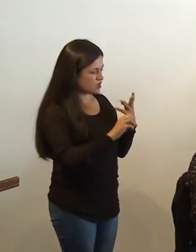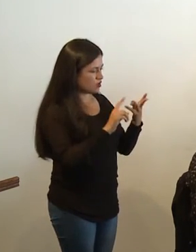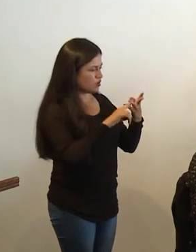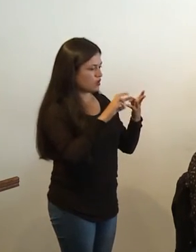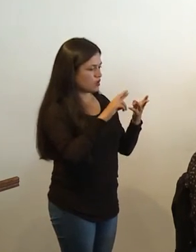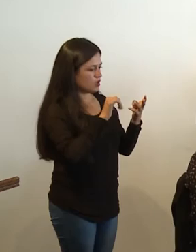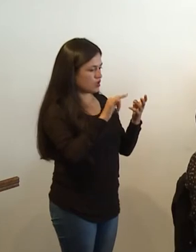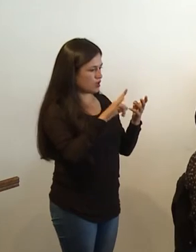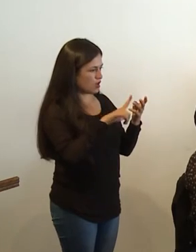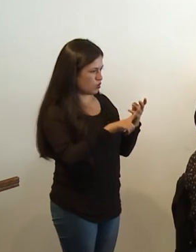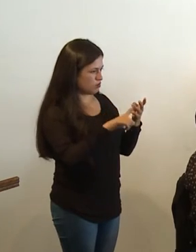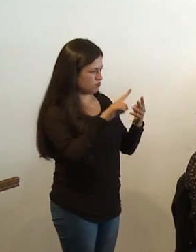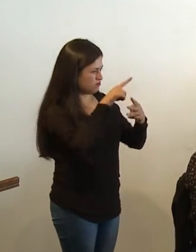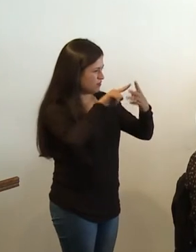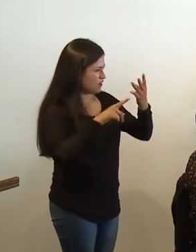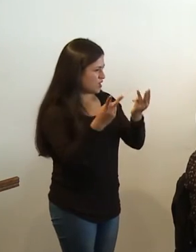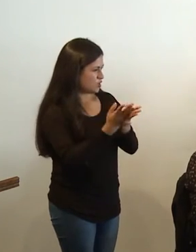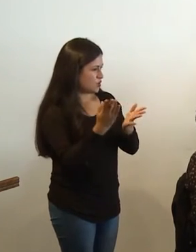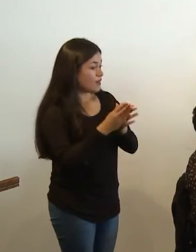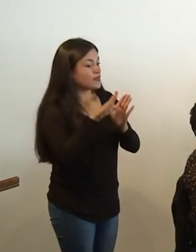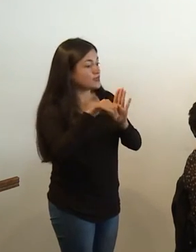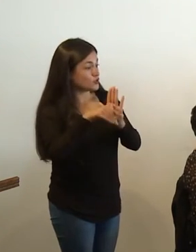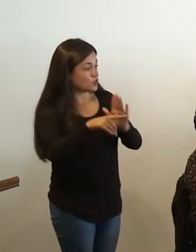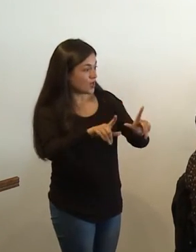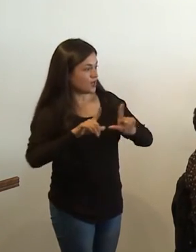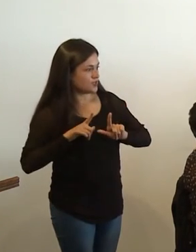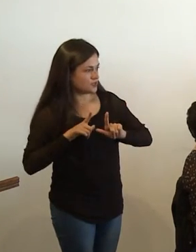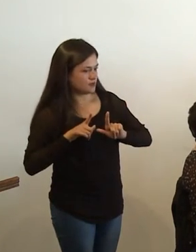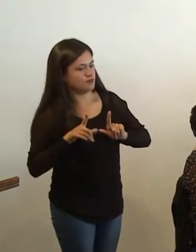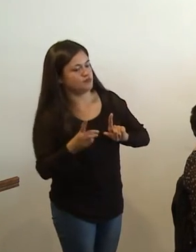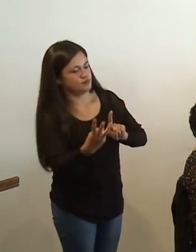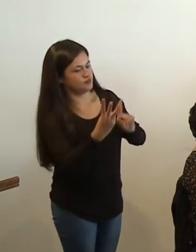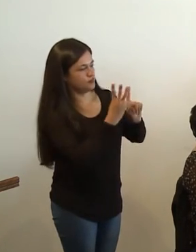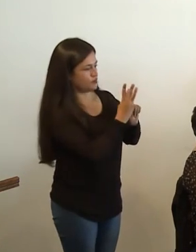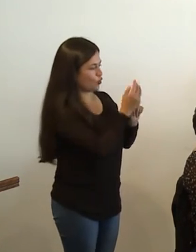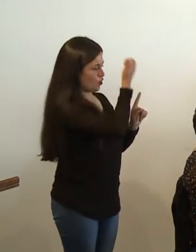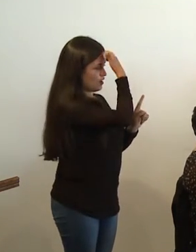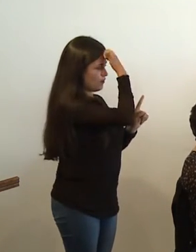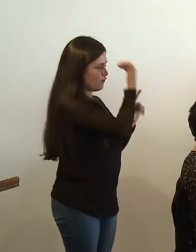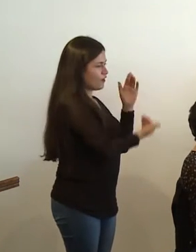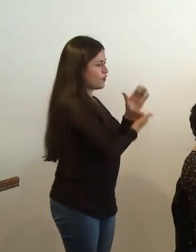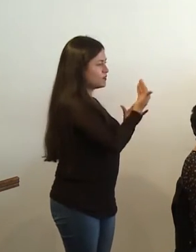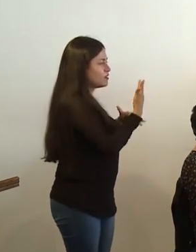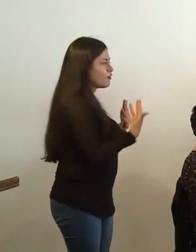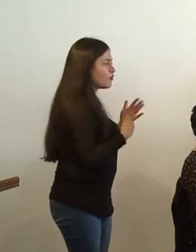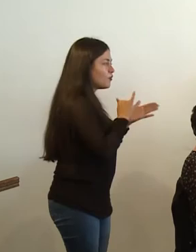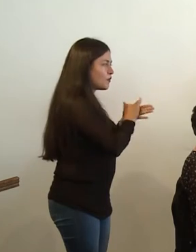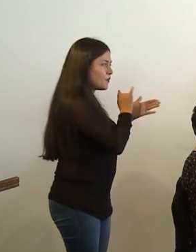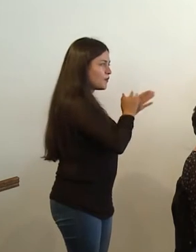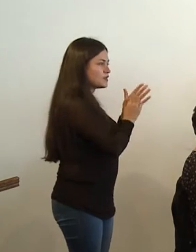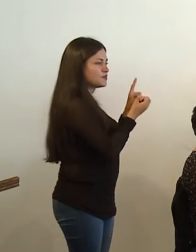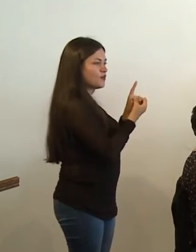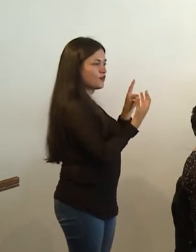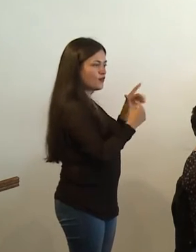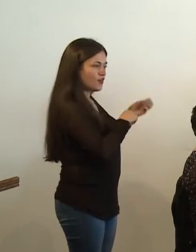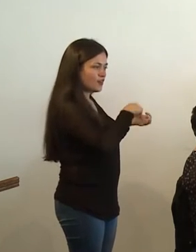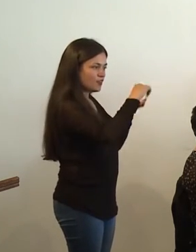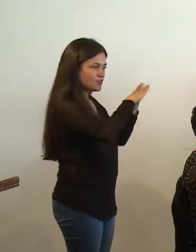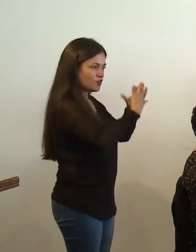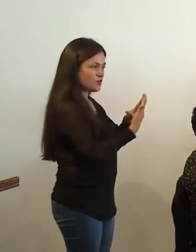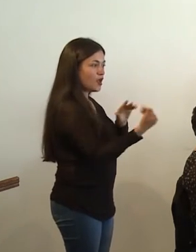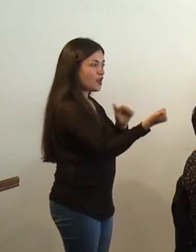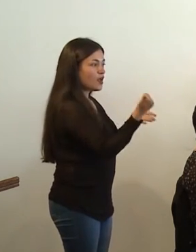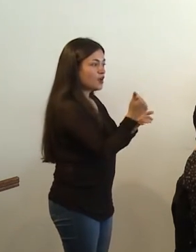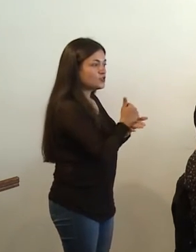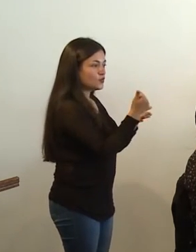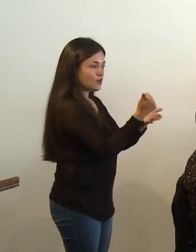quien llegan a las últimas etapas de ese tour por la educación comunitaria, y en buena medida son los